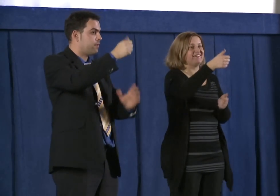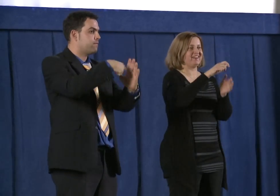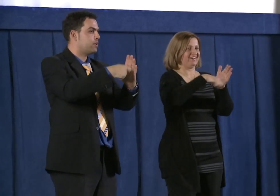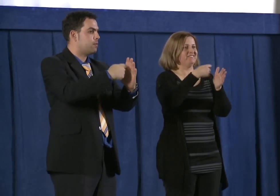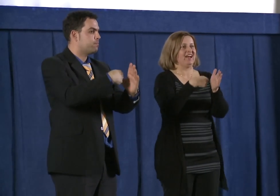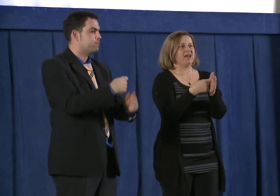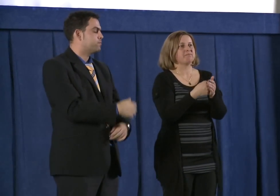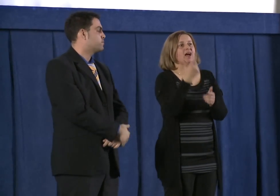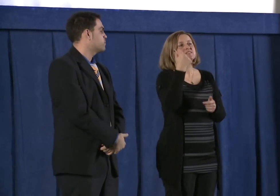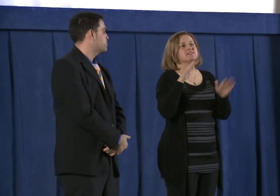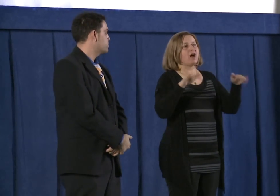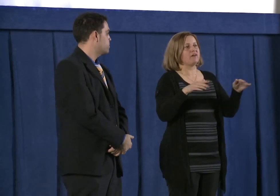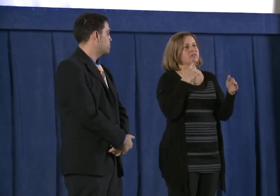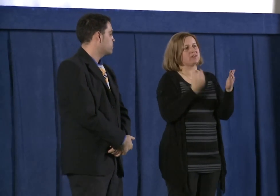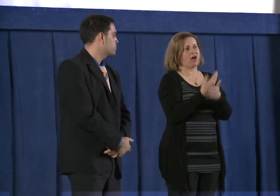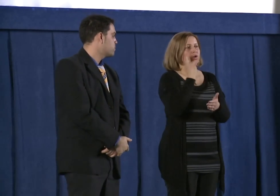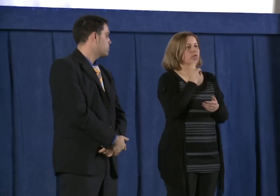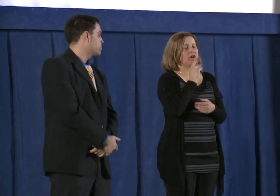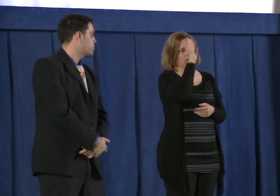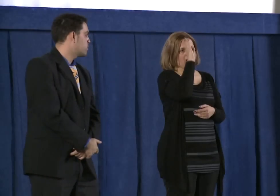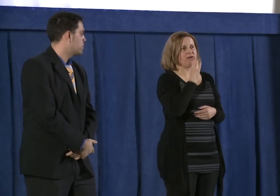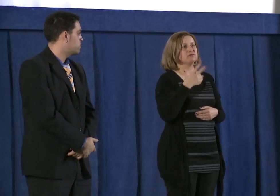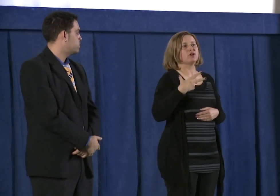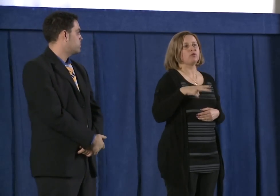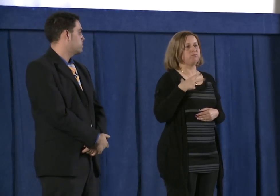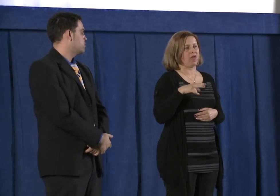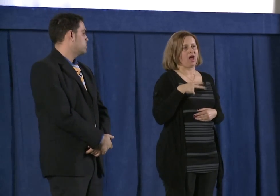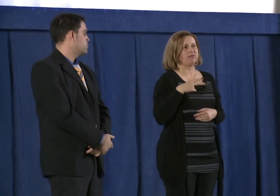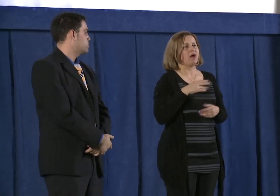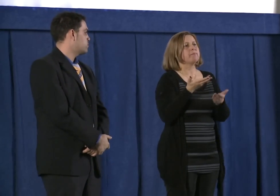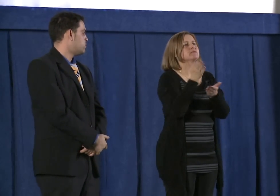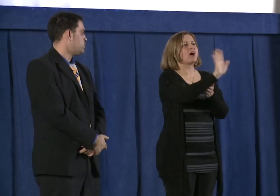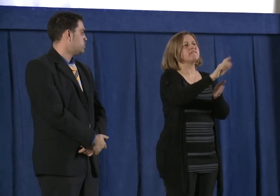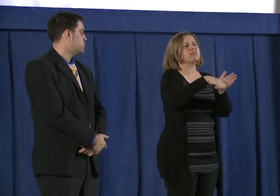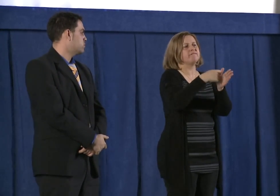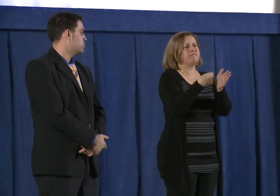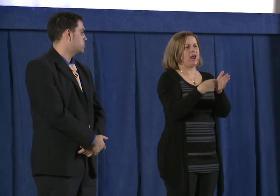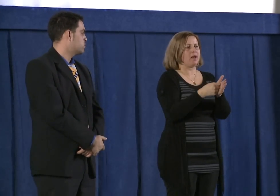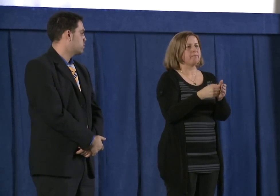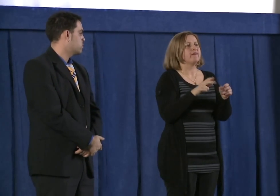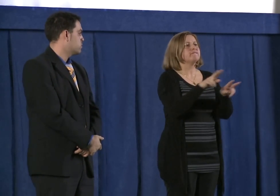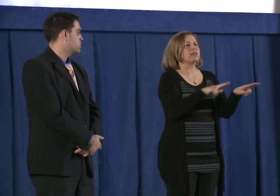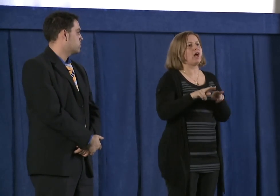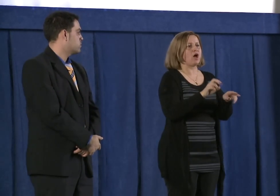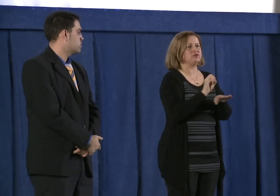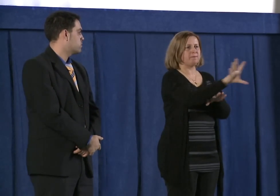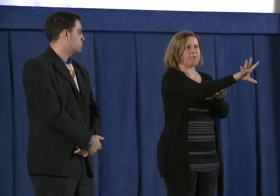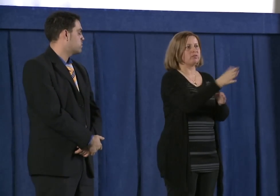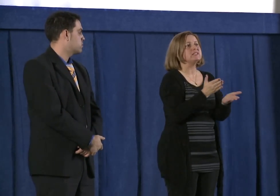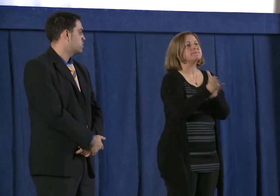Zdaj bomo začeli, bomo gledali z ogledom prvega filma. Ta film je nastal v Zavodu za gluhe in